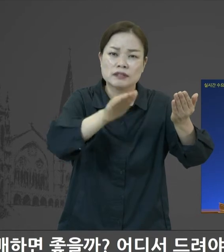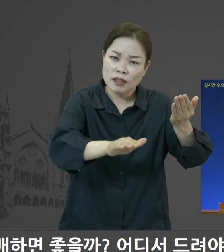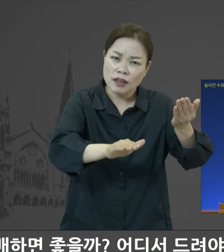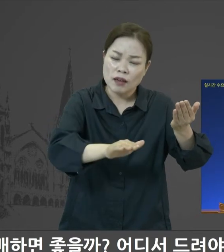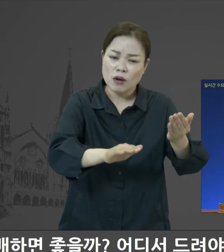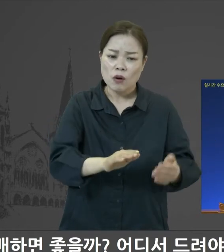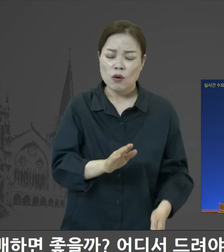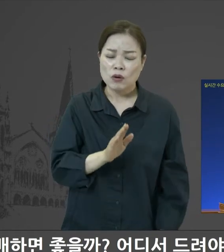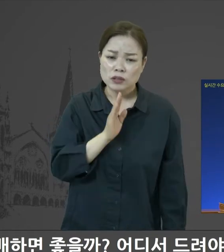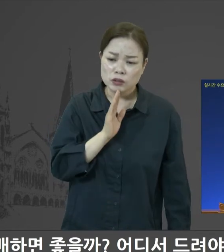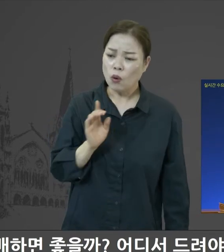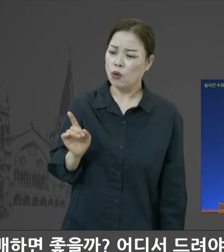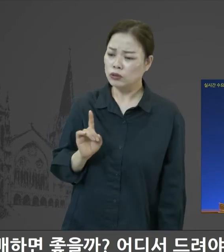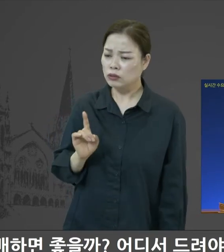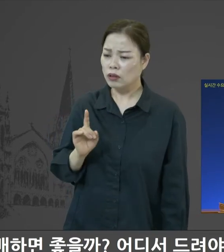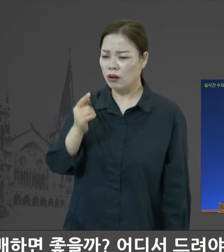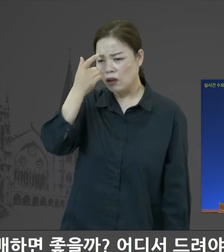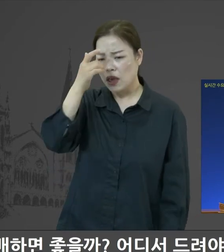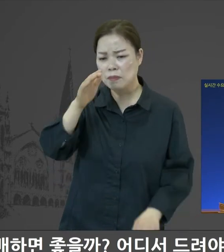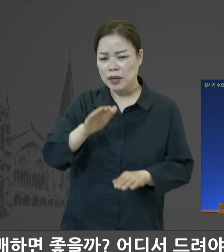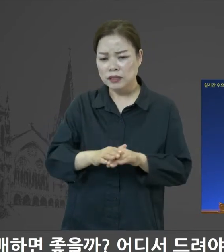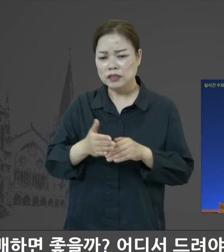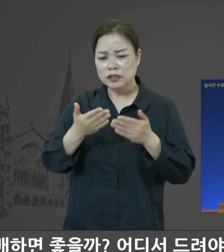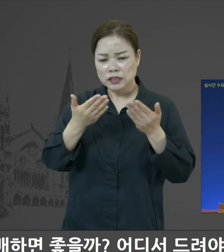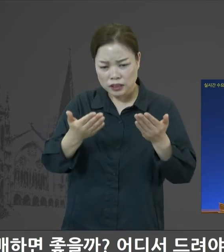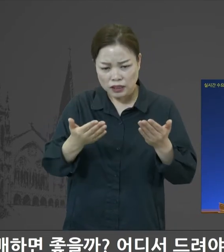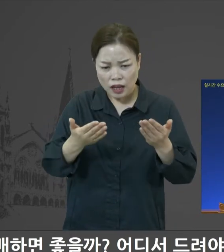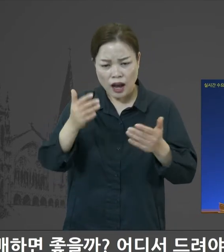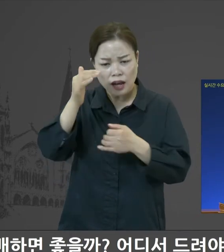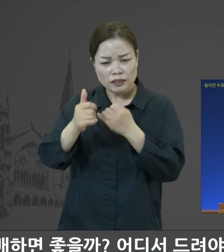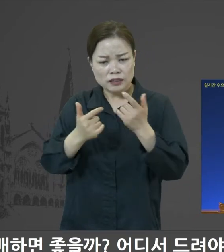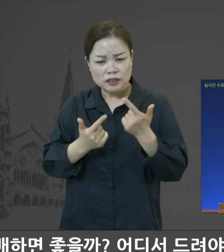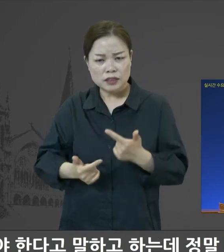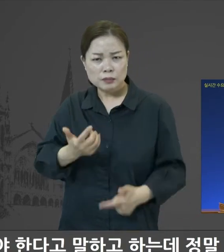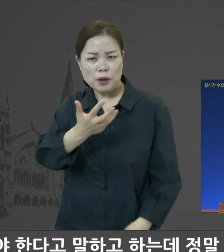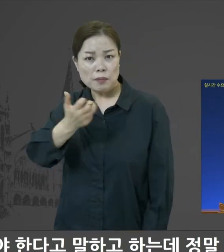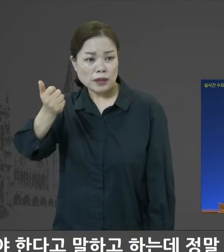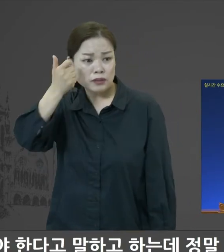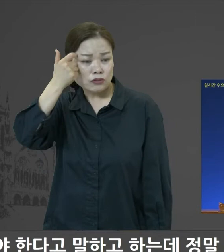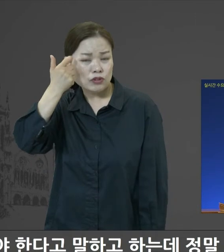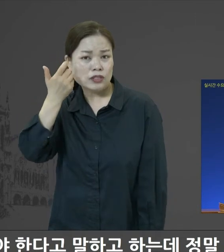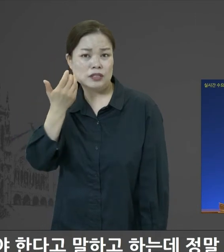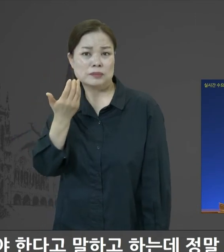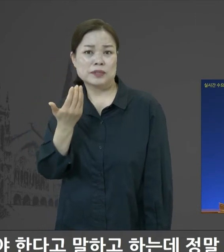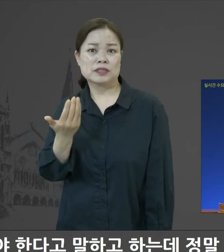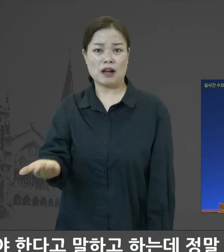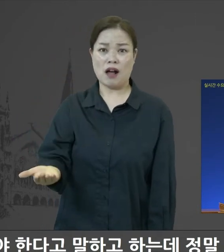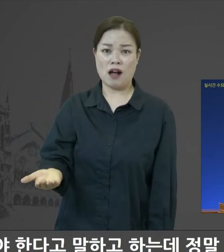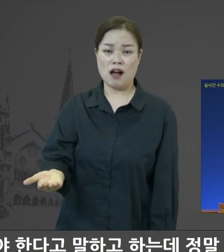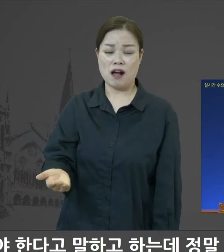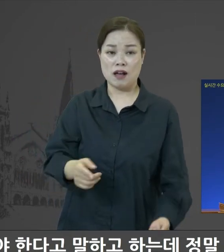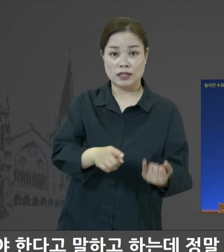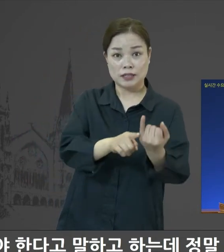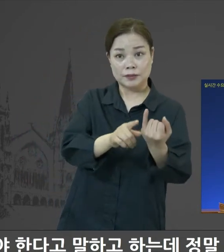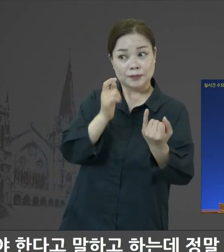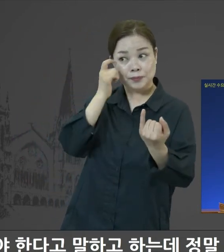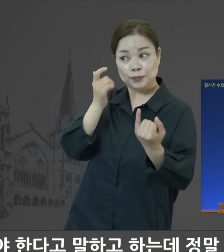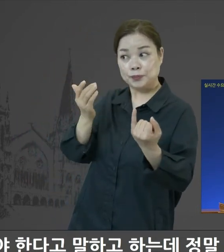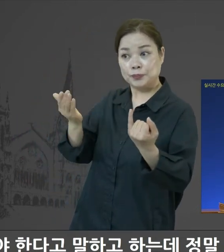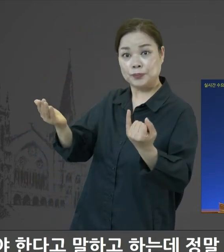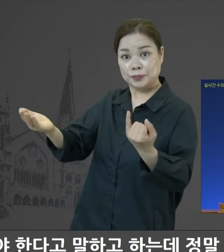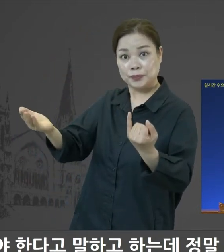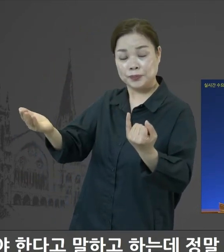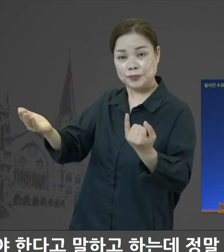정말 어디서 예배를 드리는 것이 하나님이 기뻐 받으시는 예배가 될 수 있겠습니까? 라고 예수님께